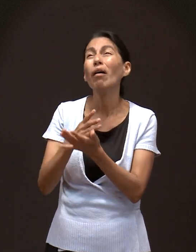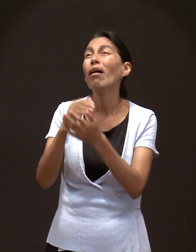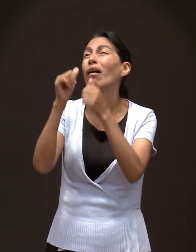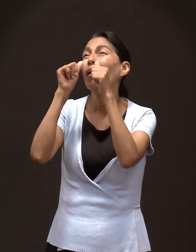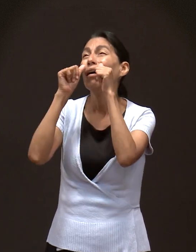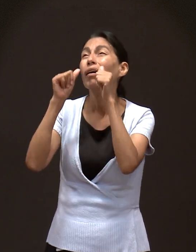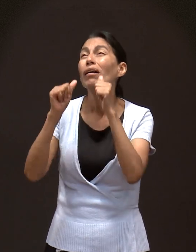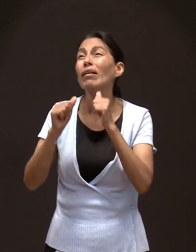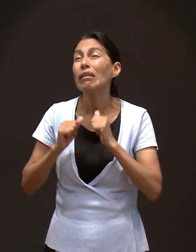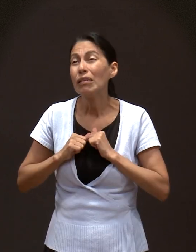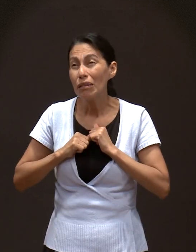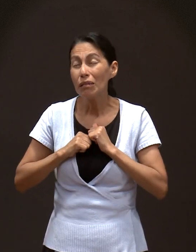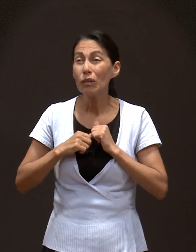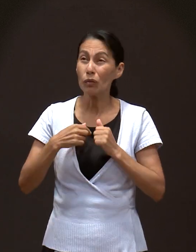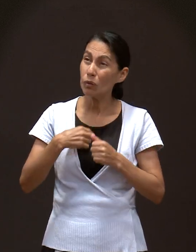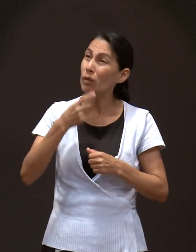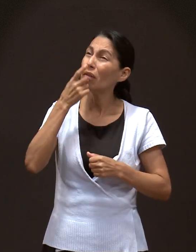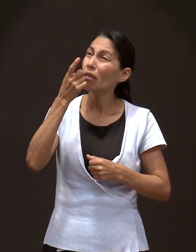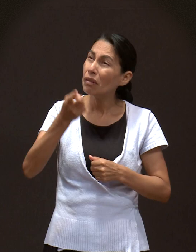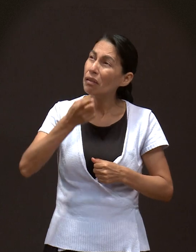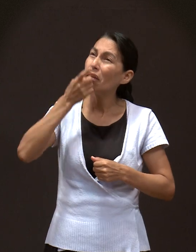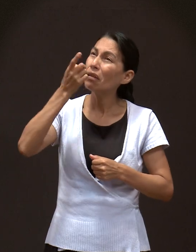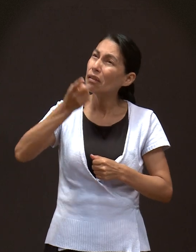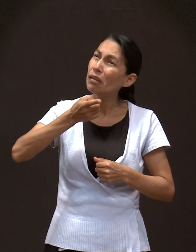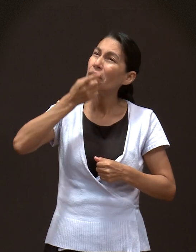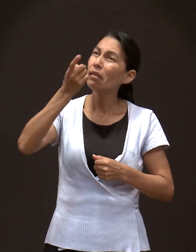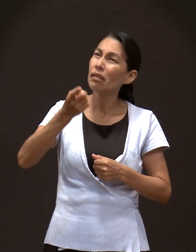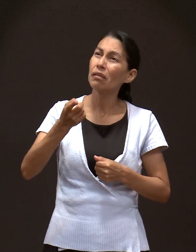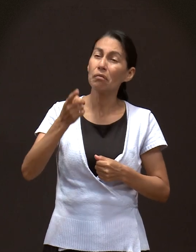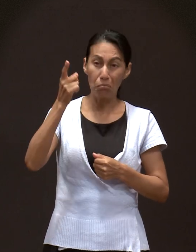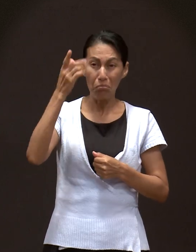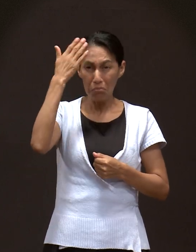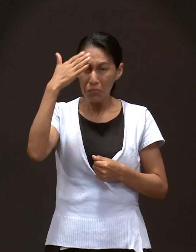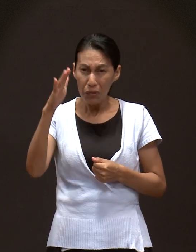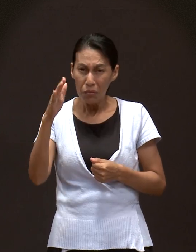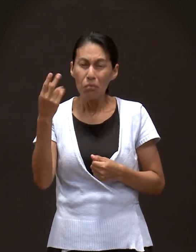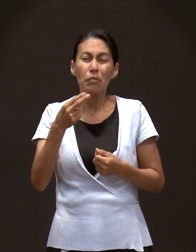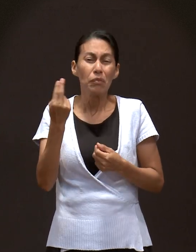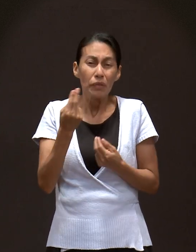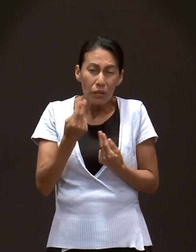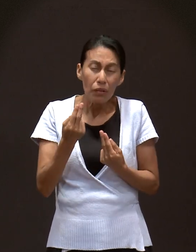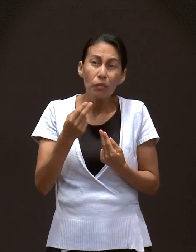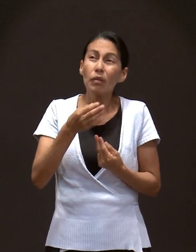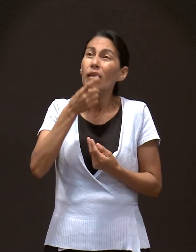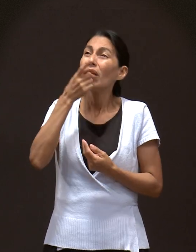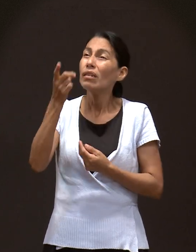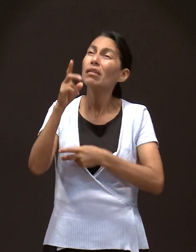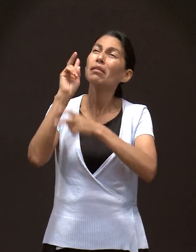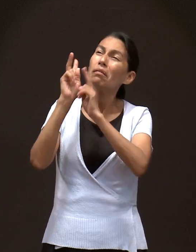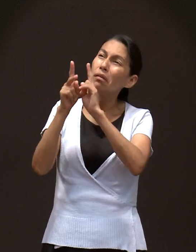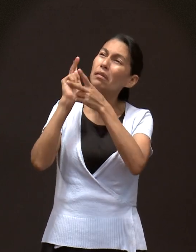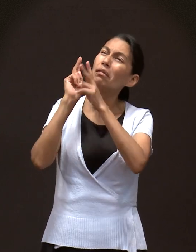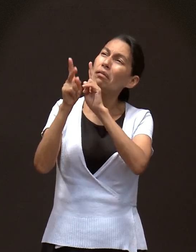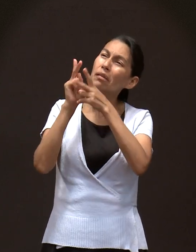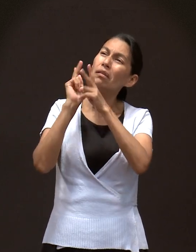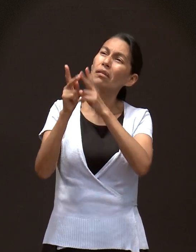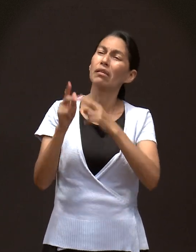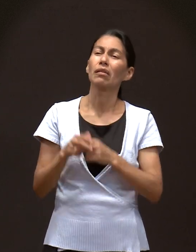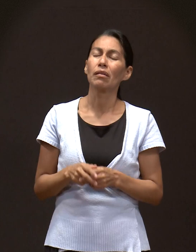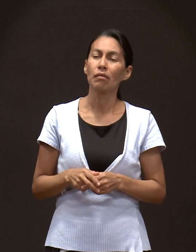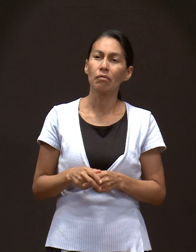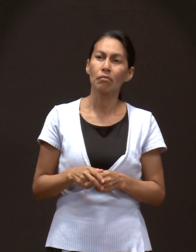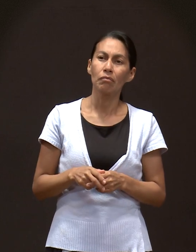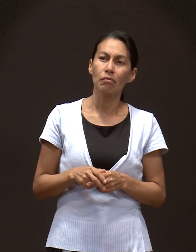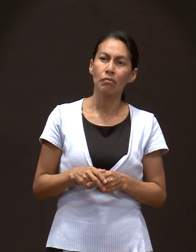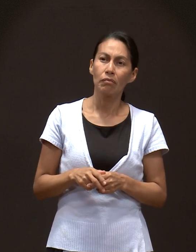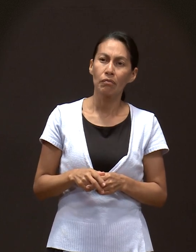Y empecé a decirle lo que estaba pasando, porque Dios sabe nuestro problema, pero a veces es necesario contárselo. Claro. Porque es una